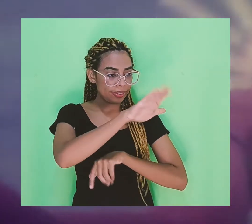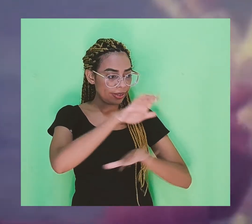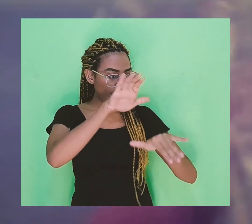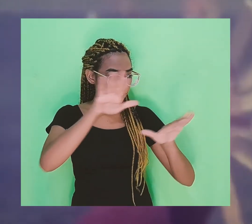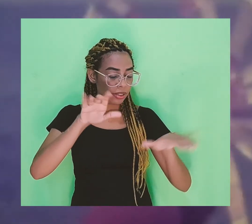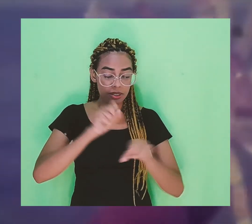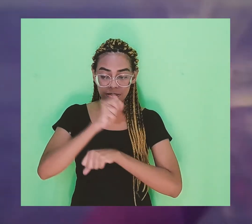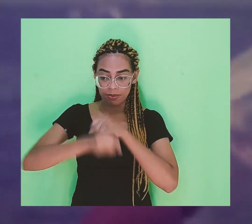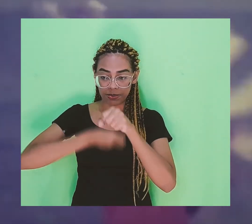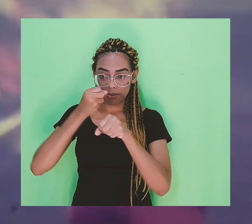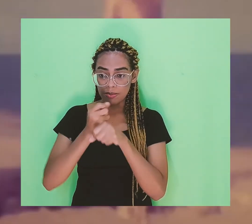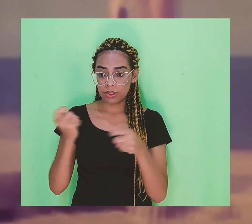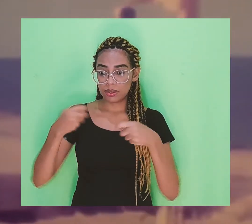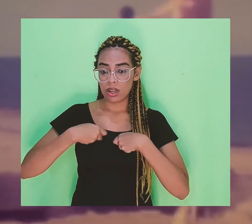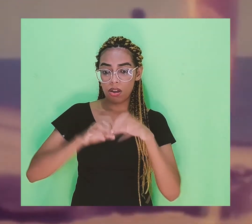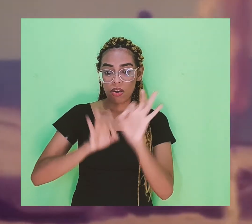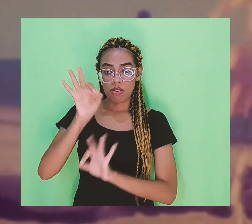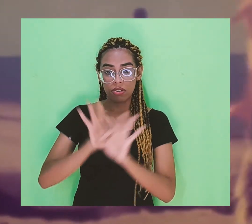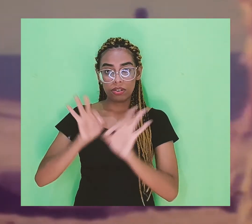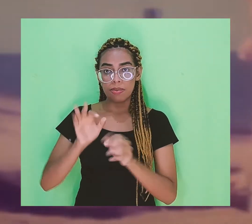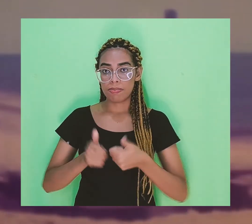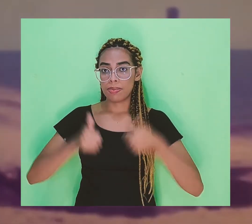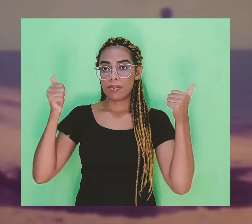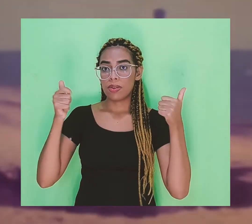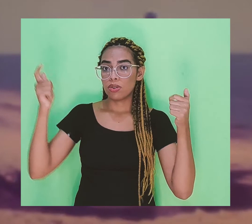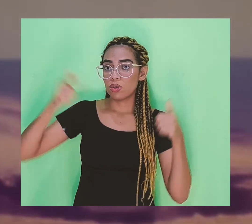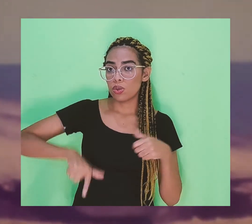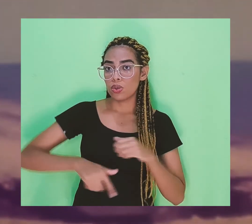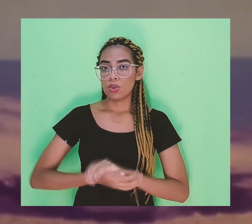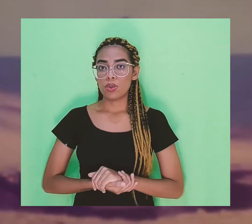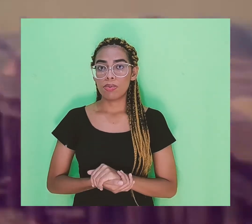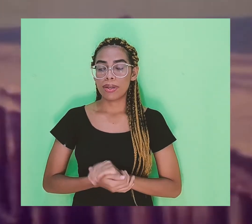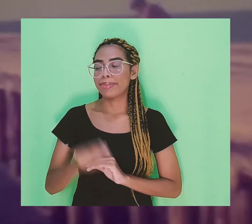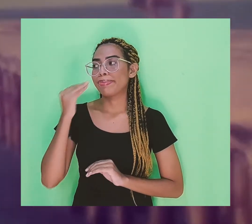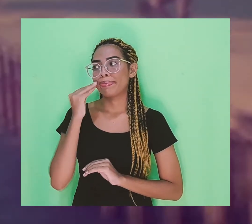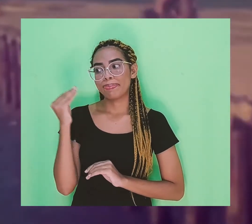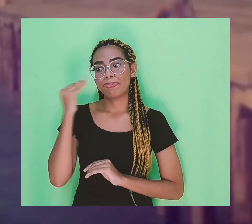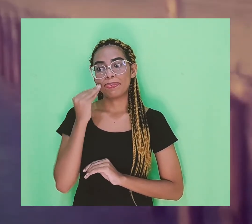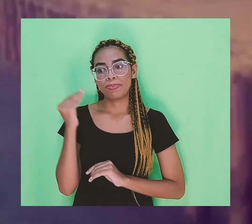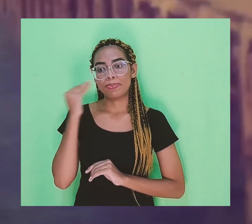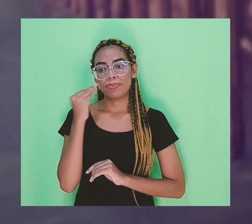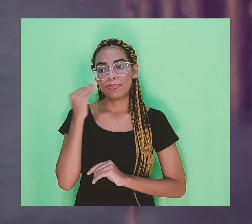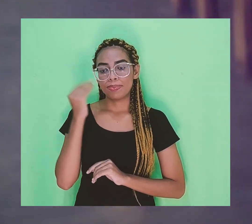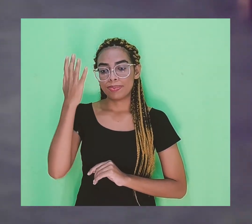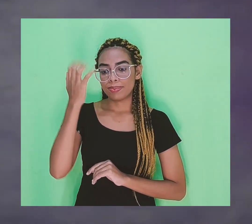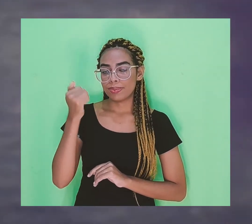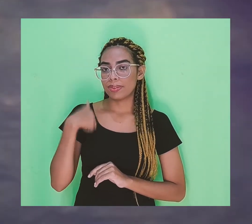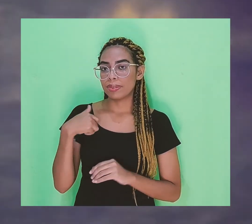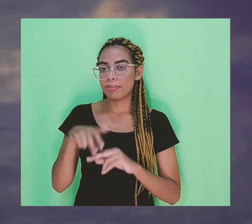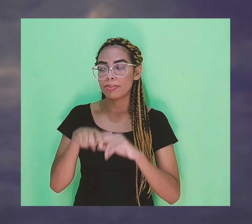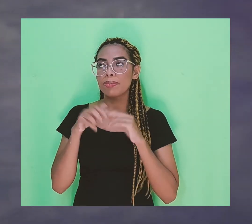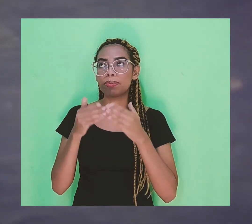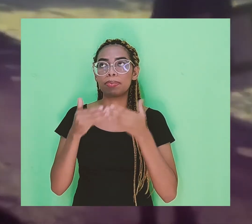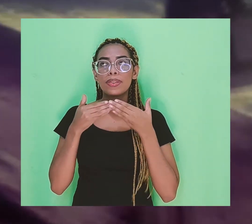para ver se ano que vem a gente consegue reorganizar a agenda novamente, né? Mas nessa peleja, que os